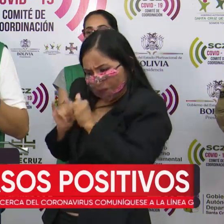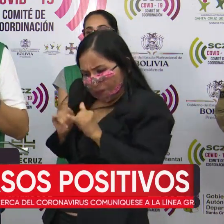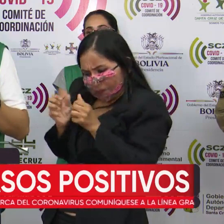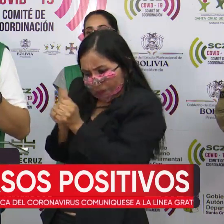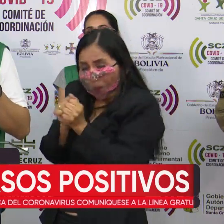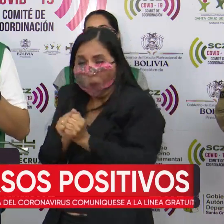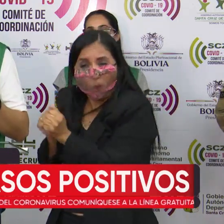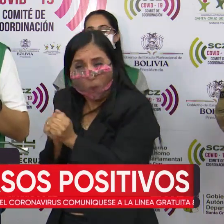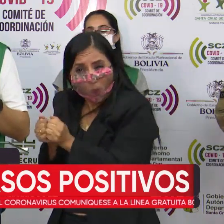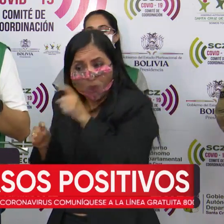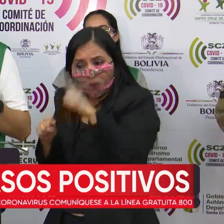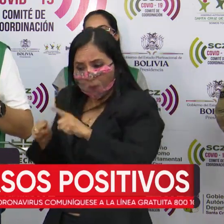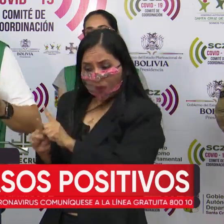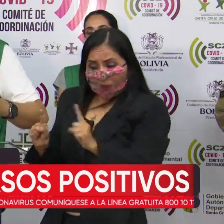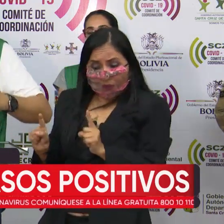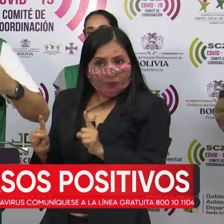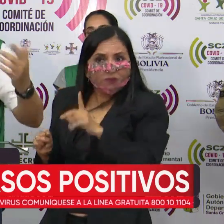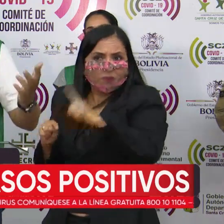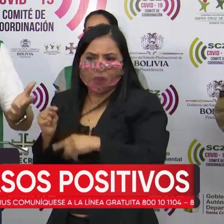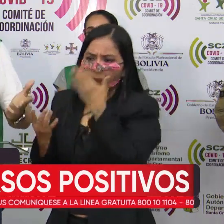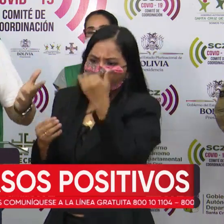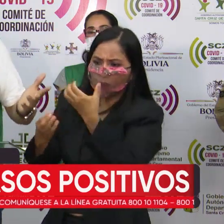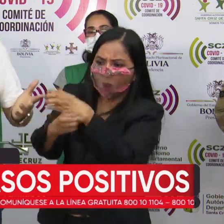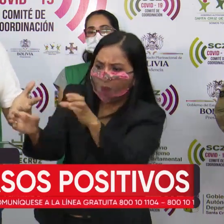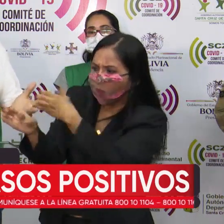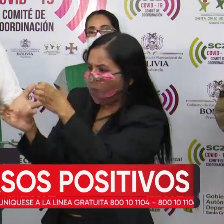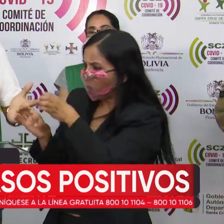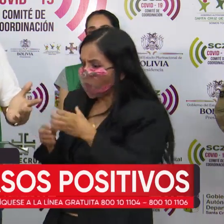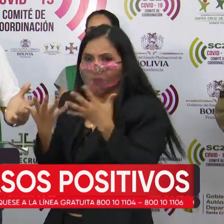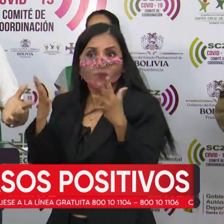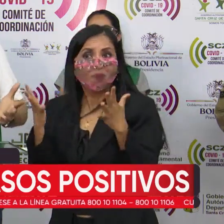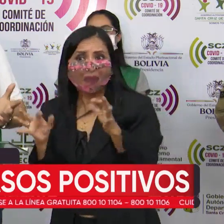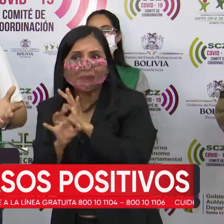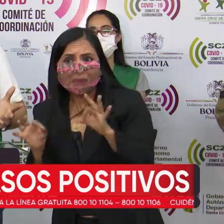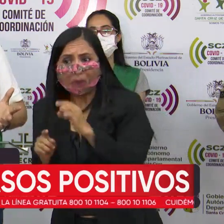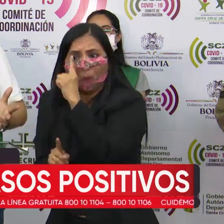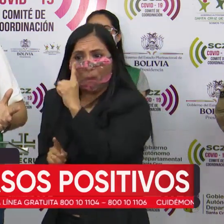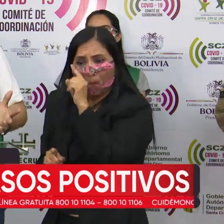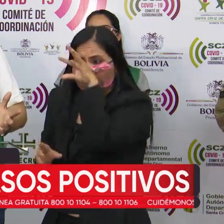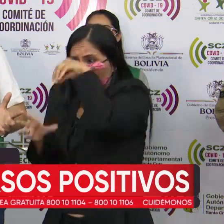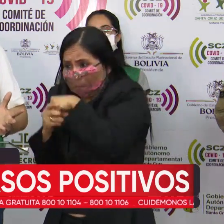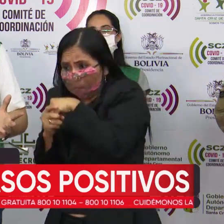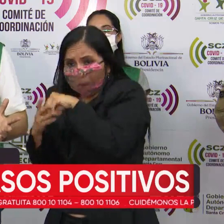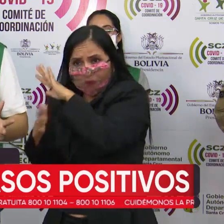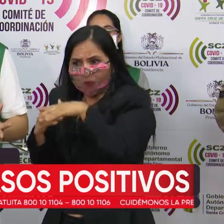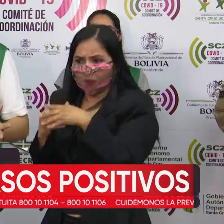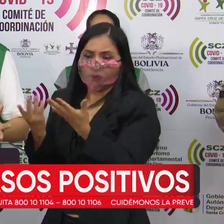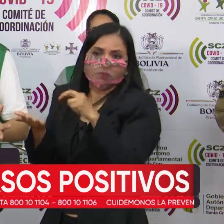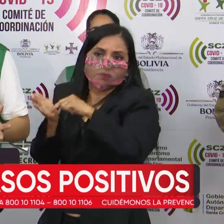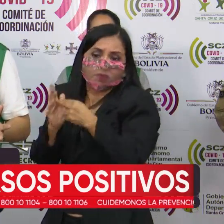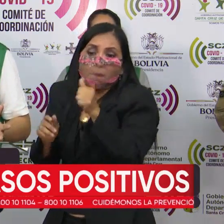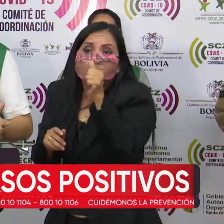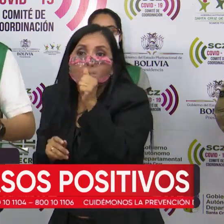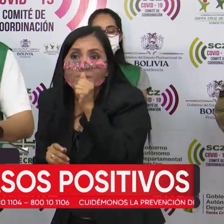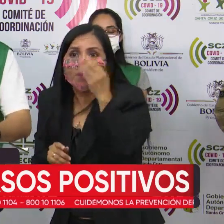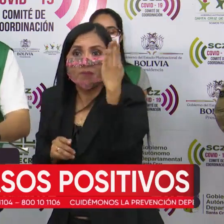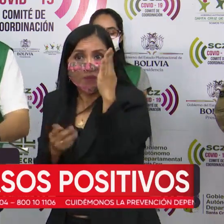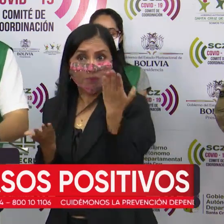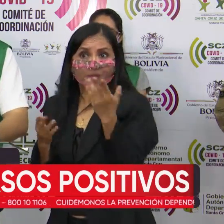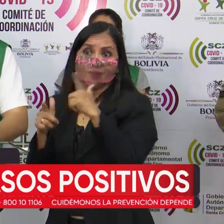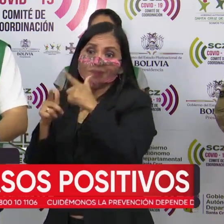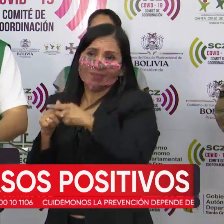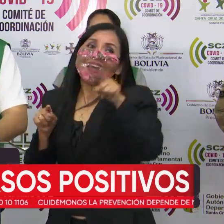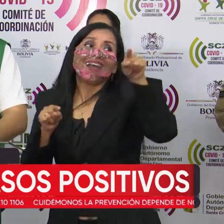podemos conseguir el aislamiento porque no tenemos 4 o 5 dormitorios y uno de ellos donde encerrarnos con baño privado, pues los